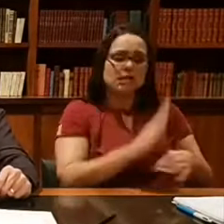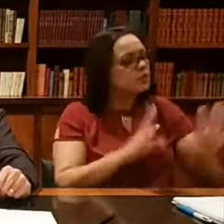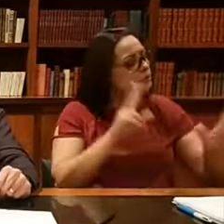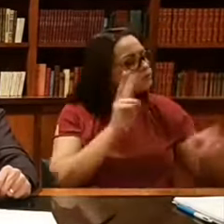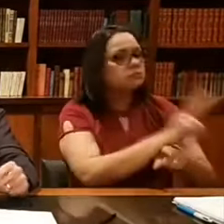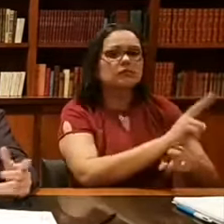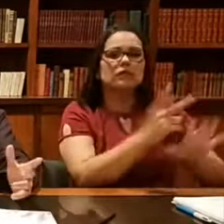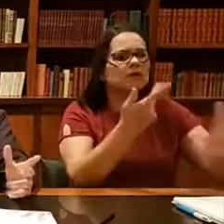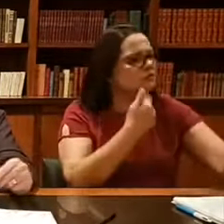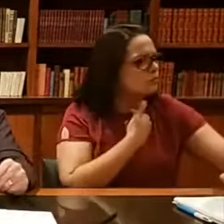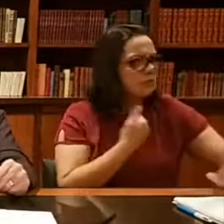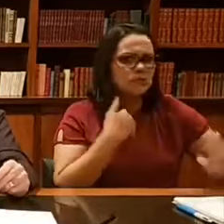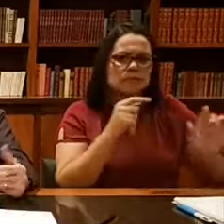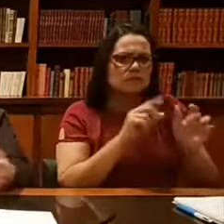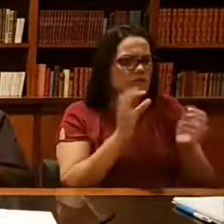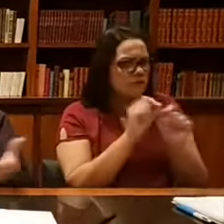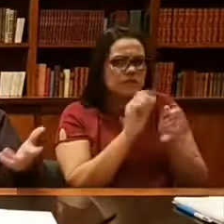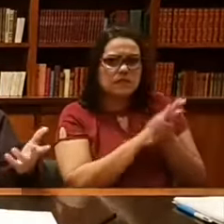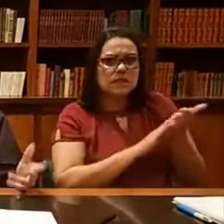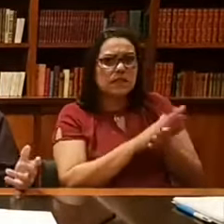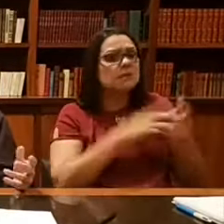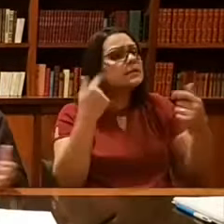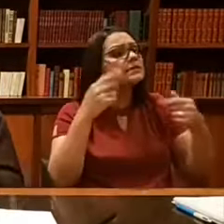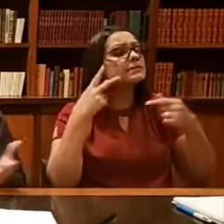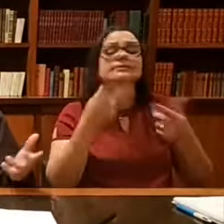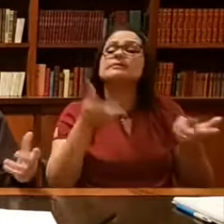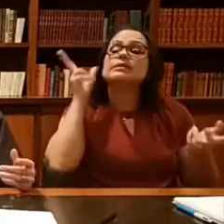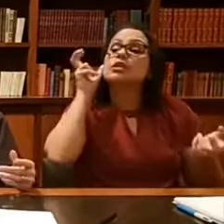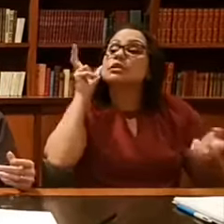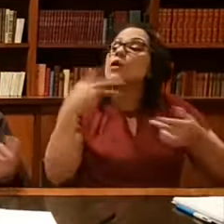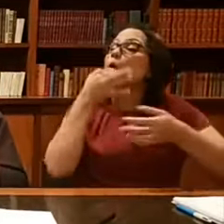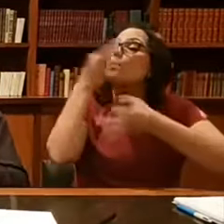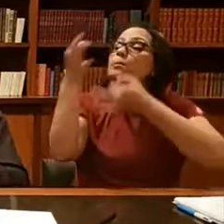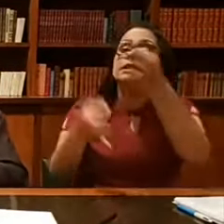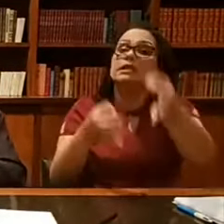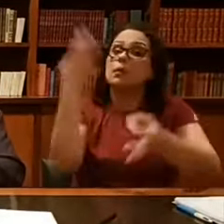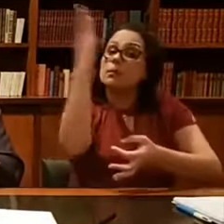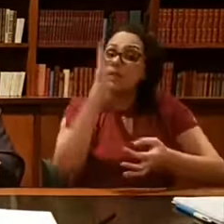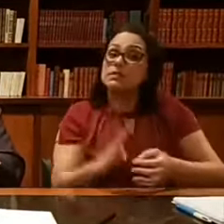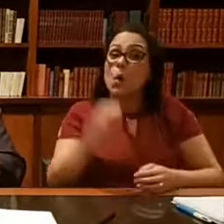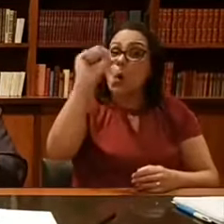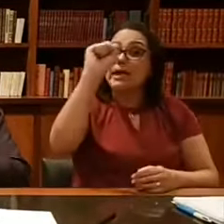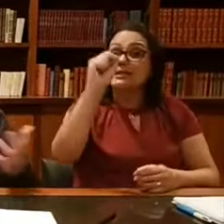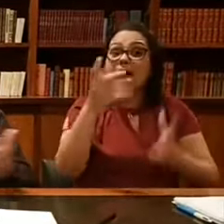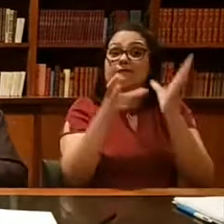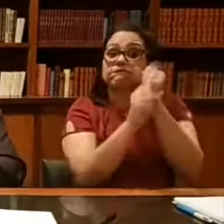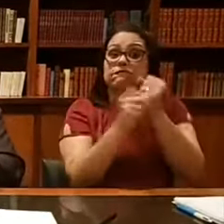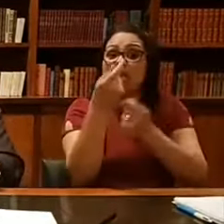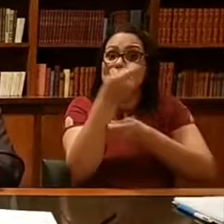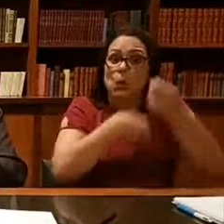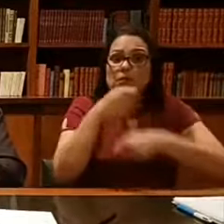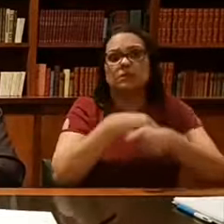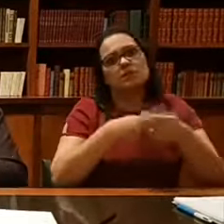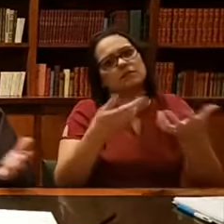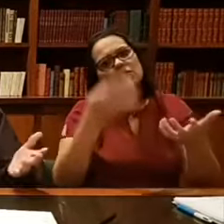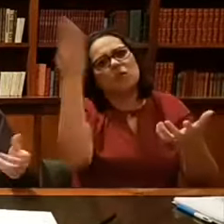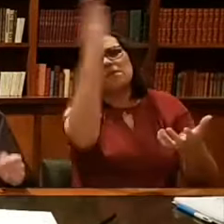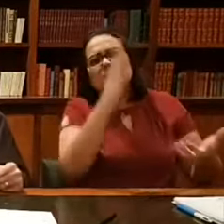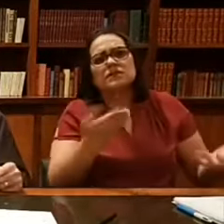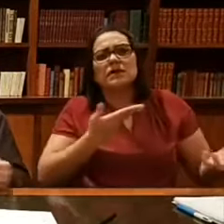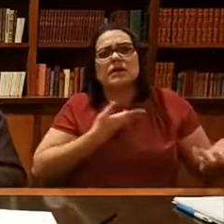ser sequer proposta naquela reunião, sem ouvir o Brasil, a oitava economia do mundo, um país, amigos, que tem amigos no